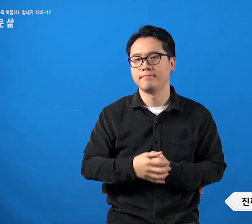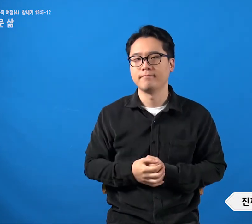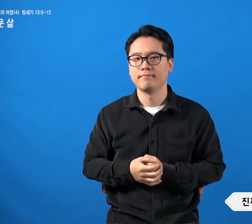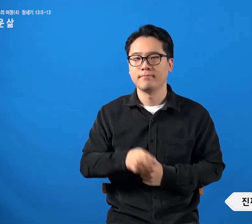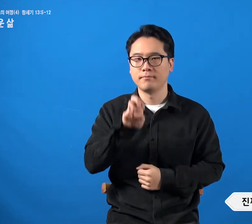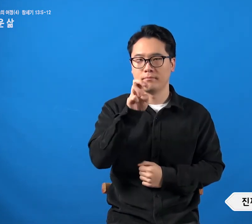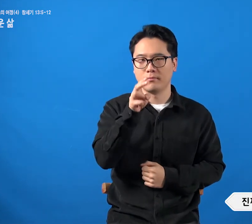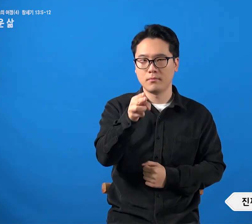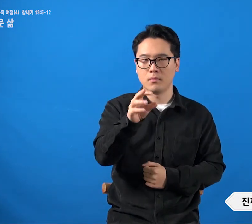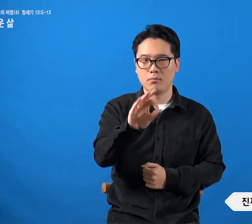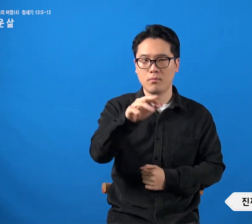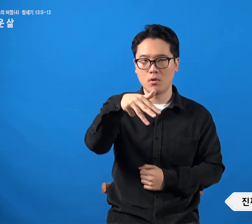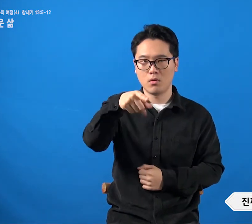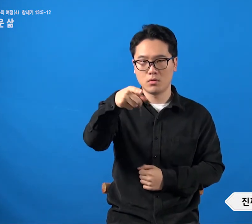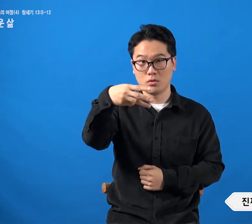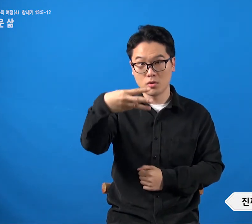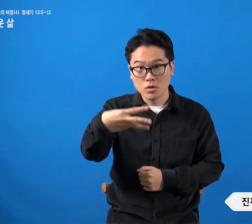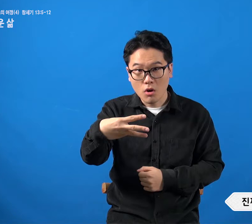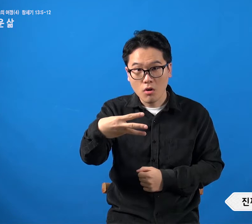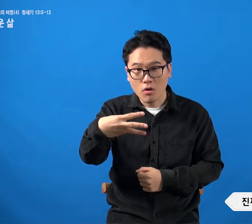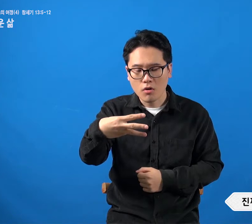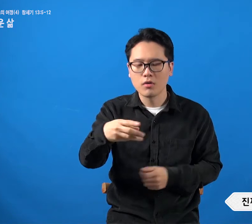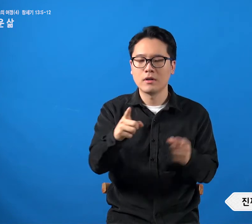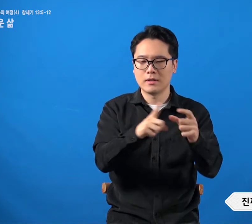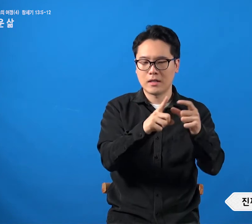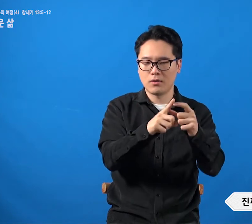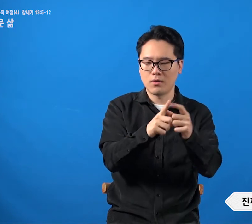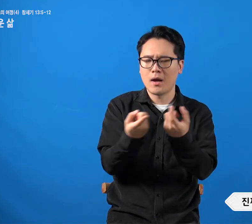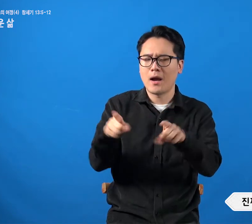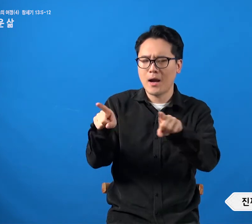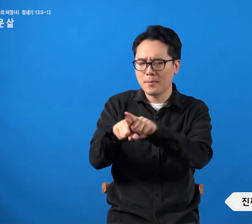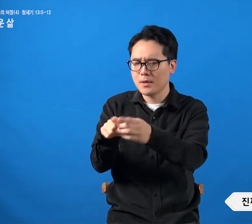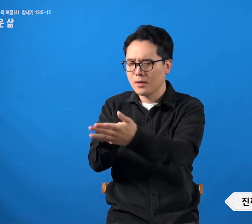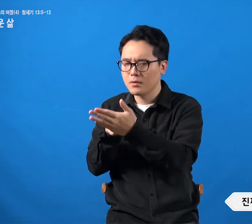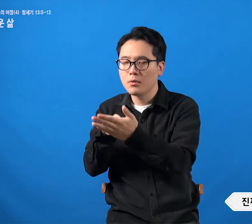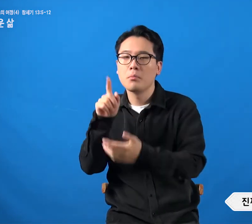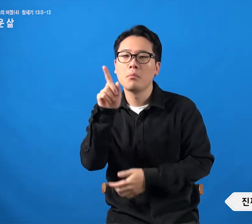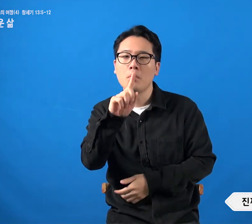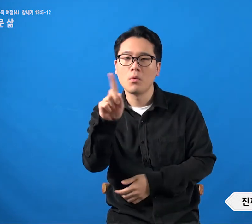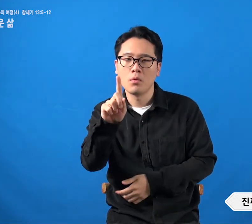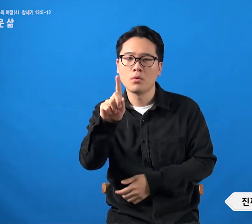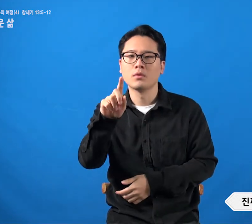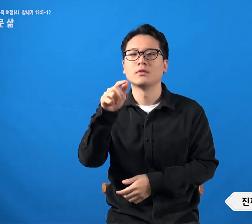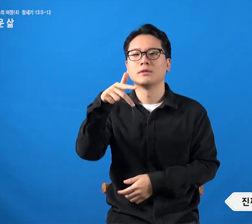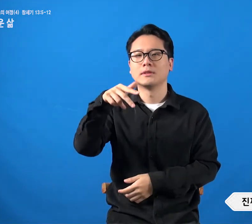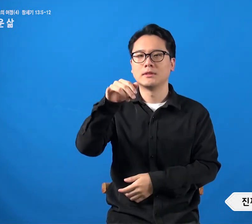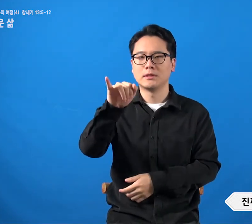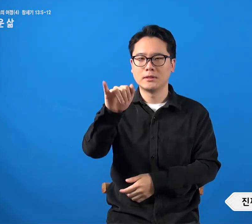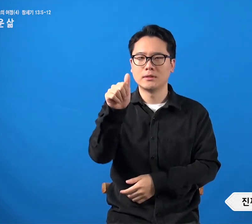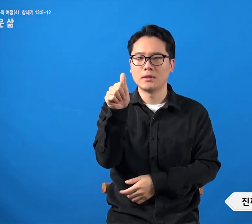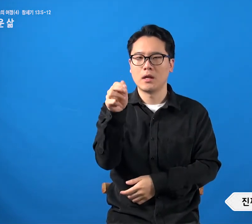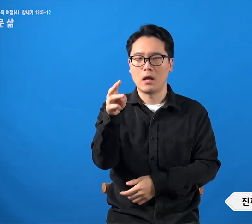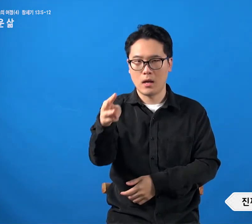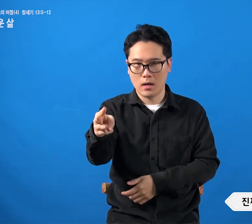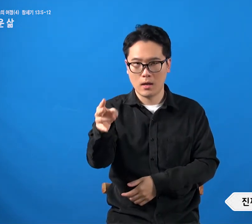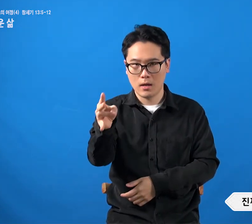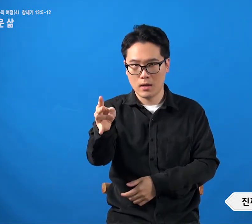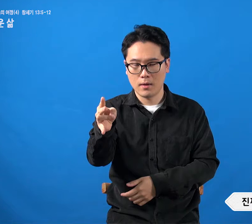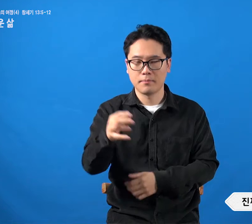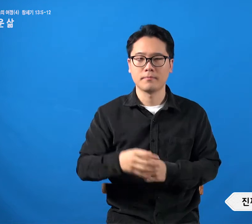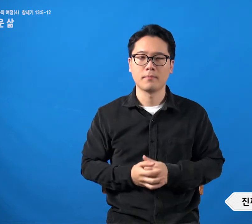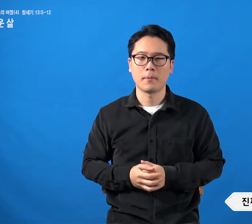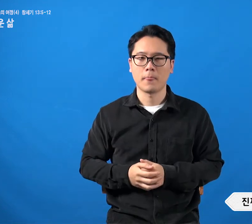명철은 지혜라는 단어와 늘 함께 자주 등장합니다. 우리가 잘 아는 성경 말씀 잠언